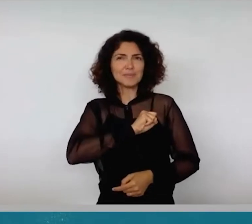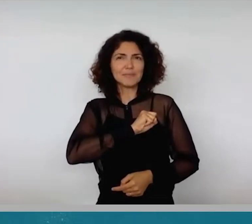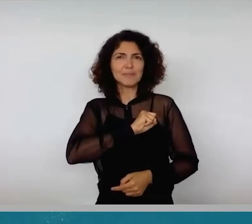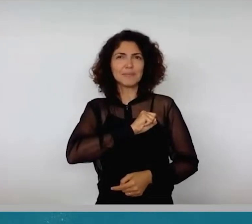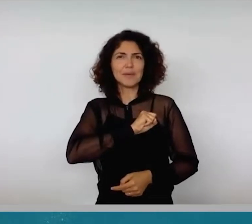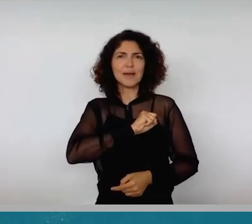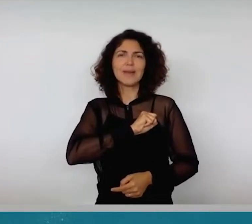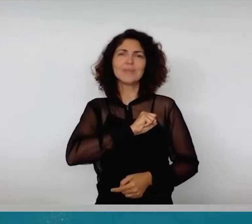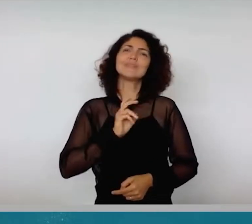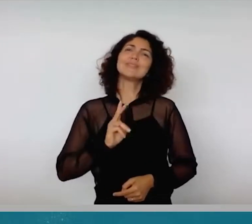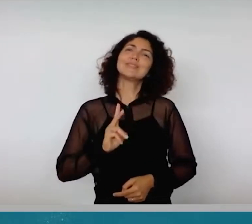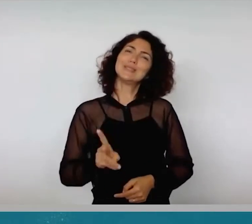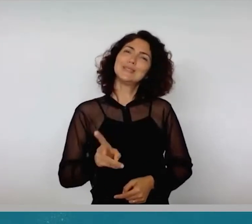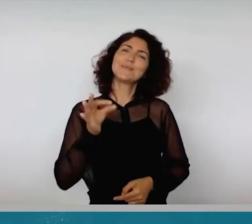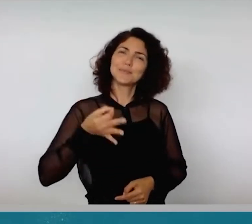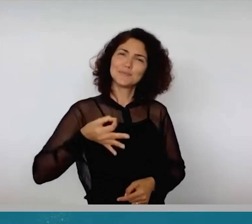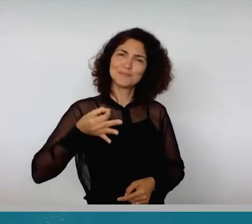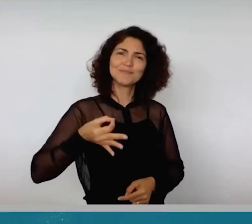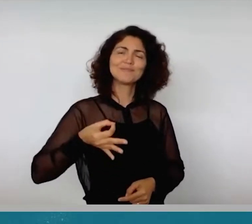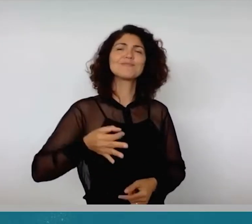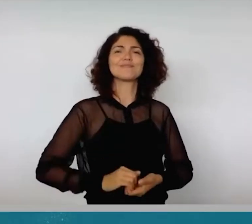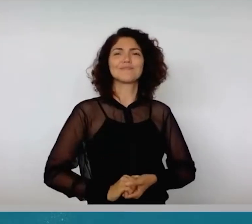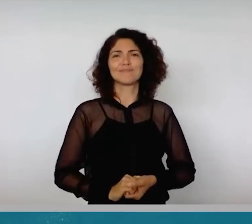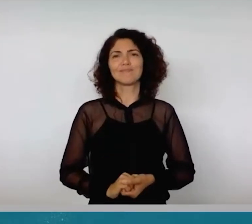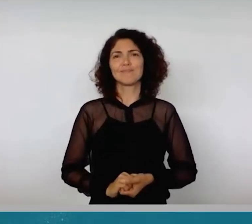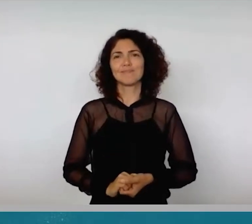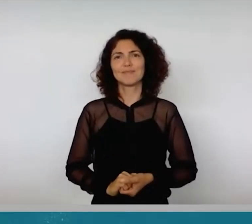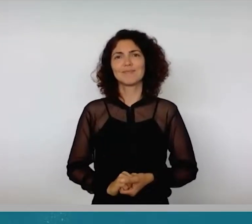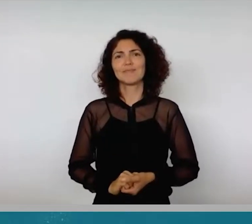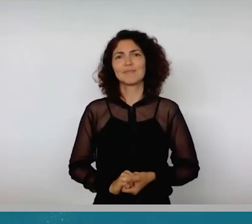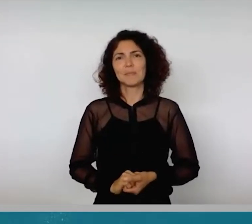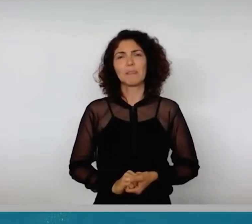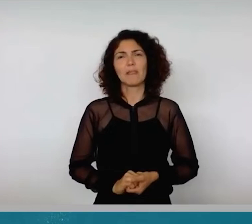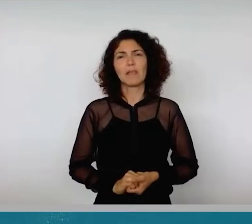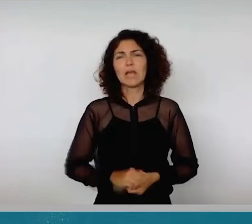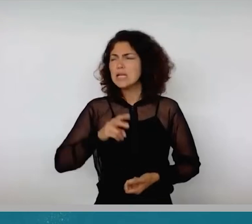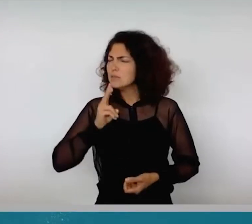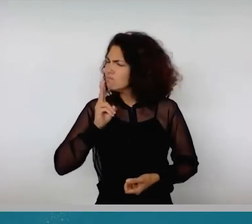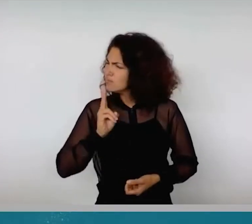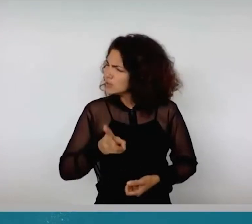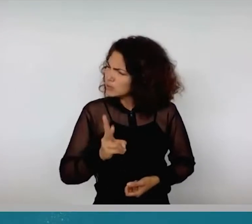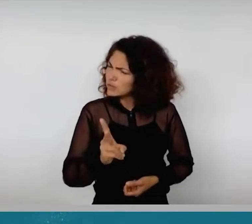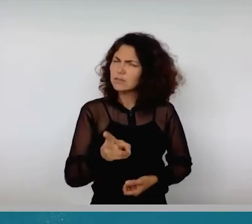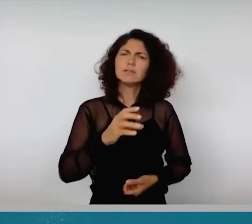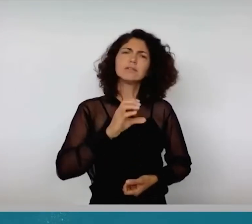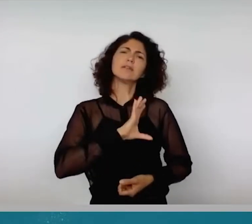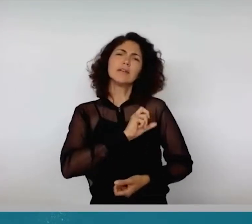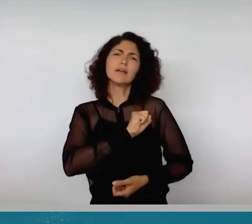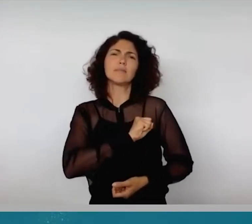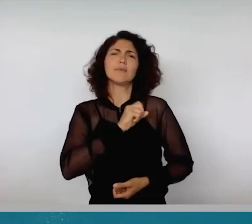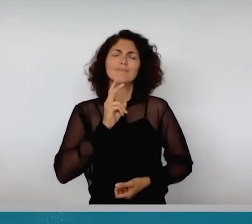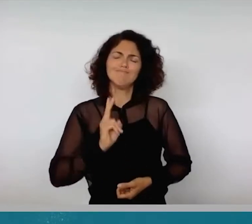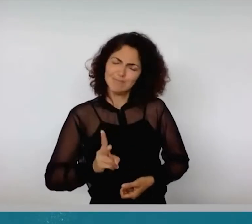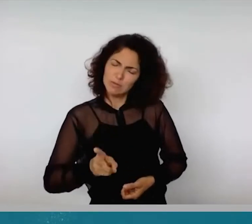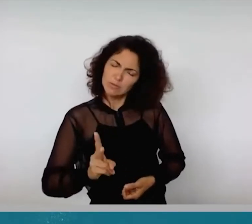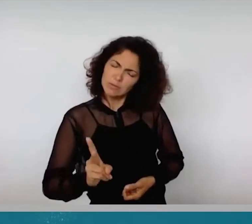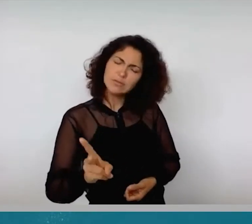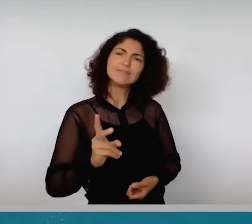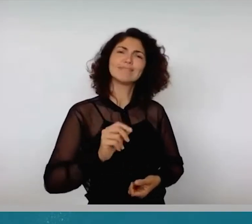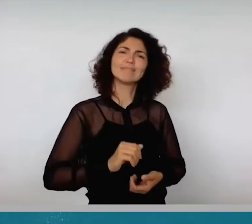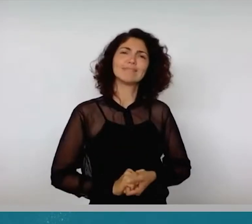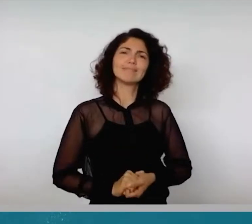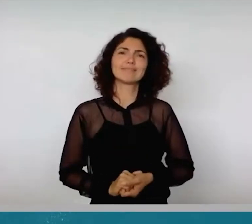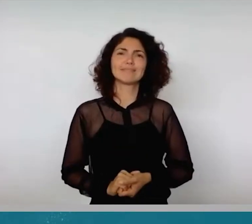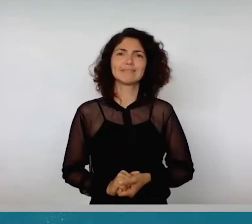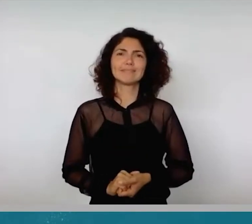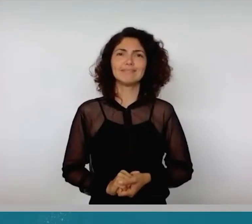mãe é assim. Não, é incondicional. Você amando seu pai, amando a sua mãe, honrando a eles, você